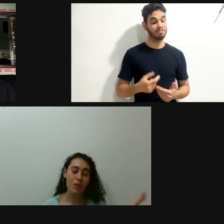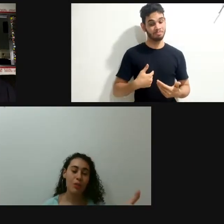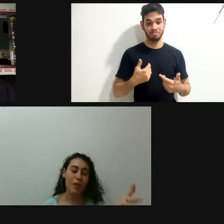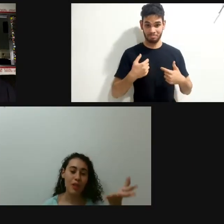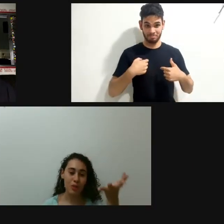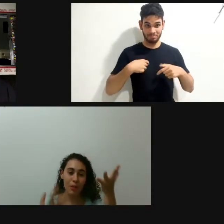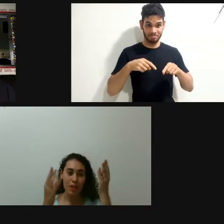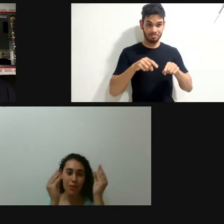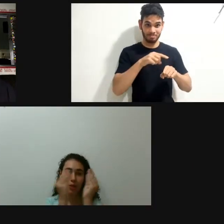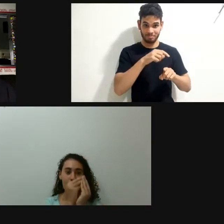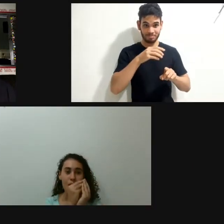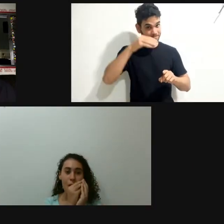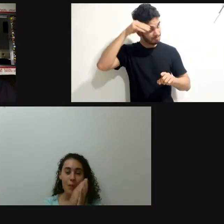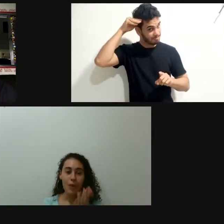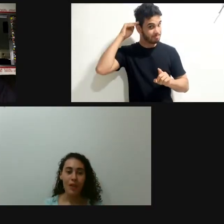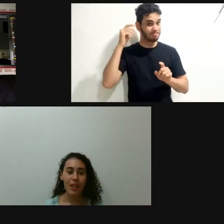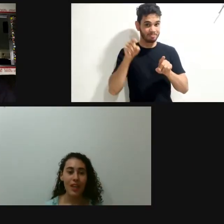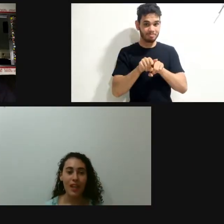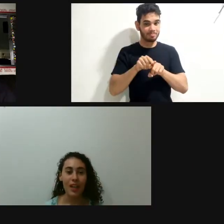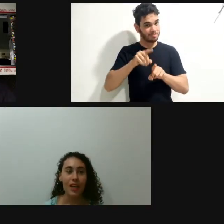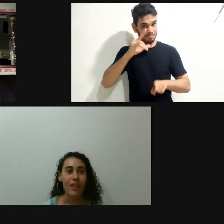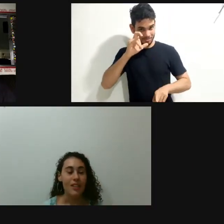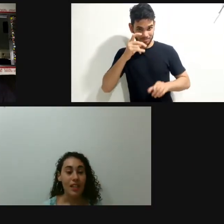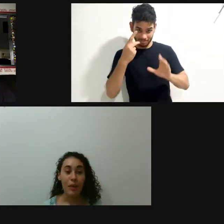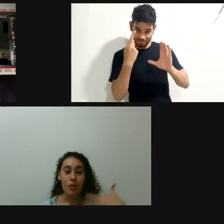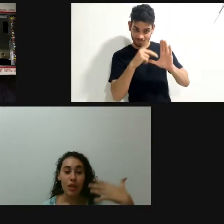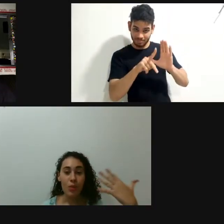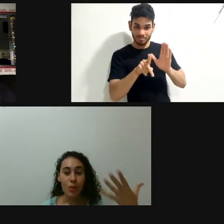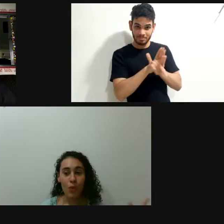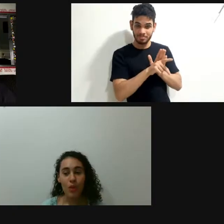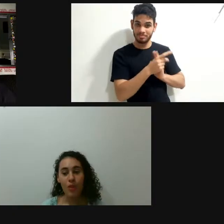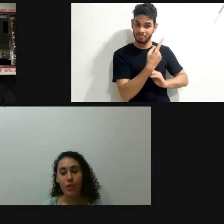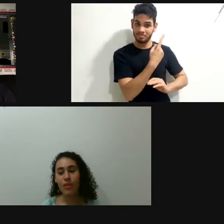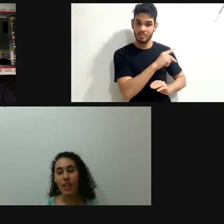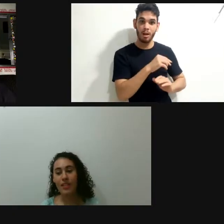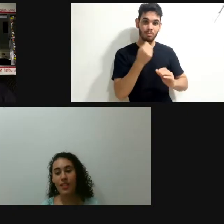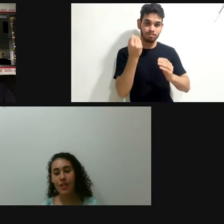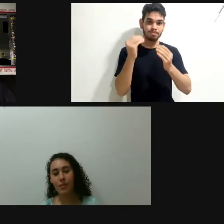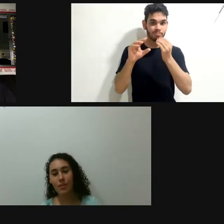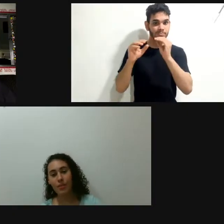agradeço muito pela ajuda mesmo, porque você está me ajudando muito